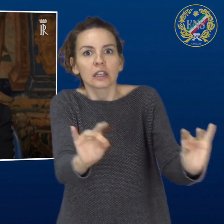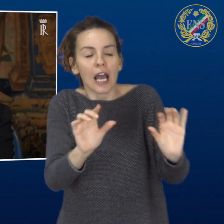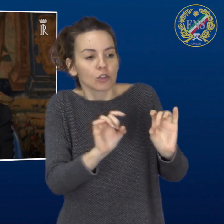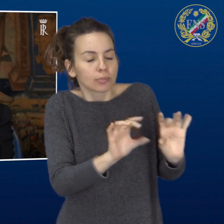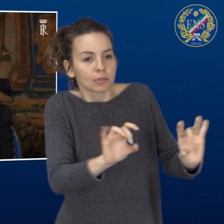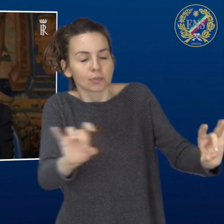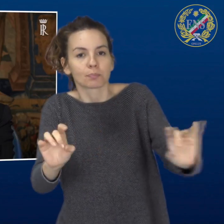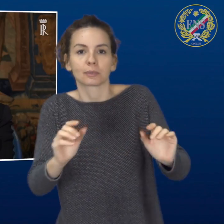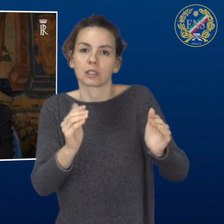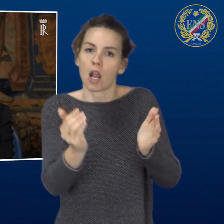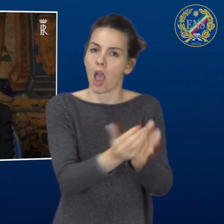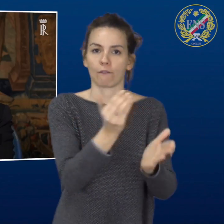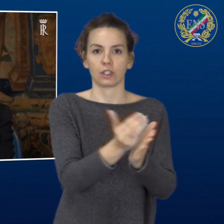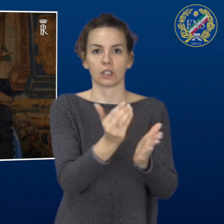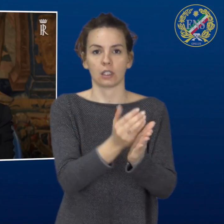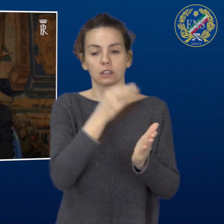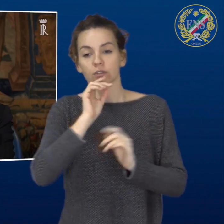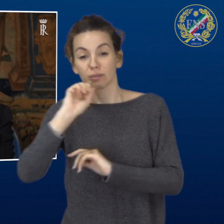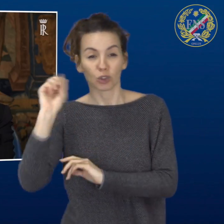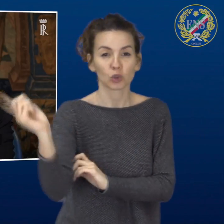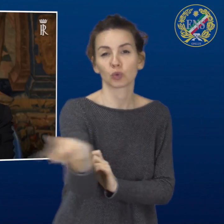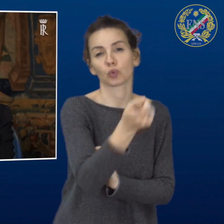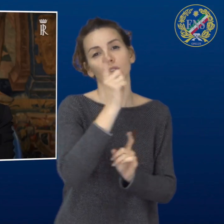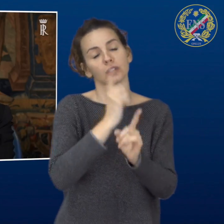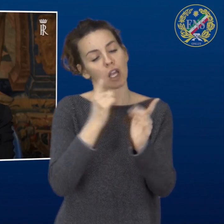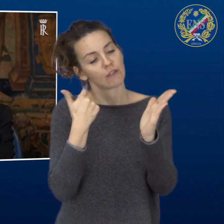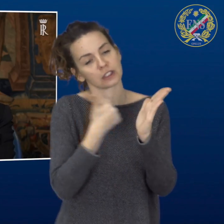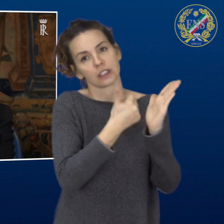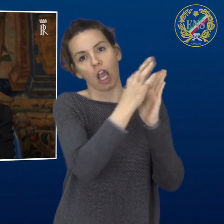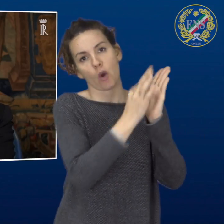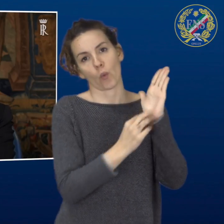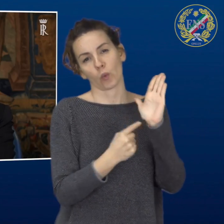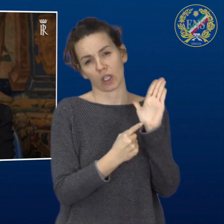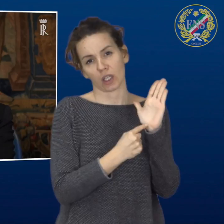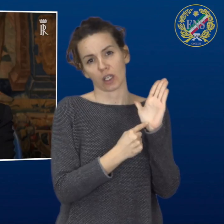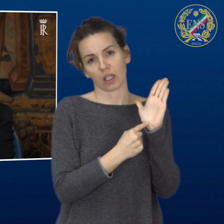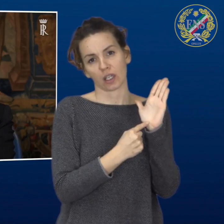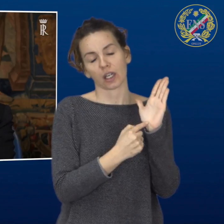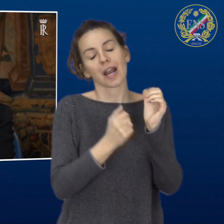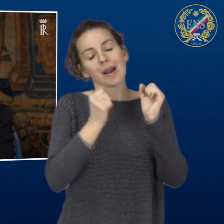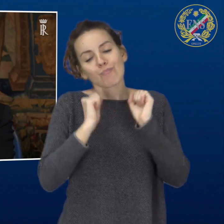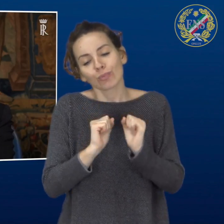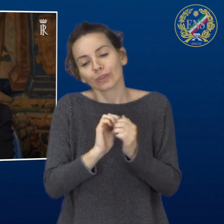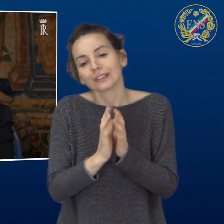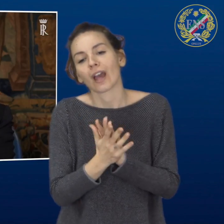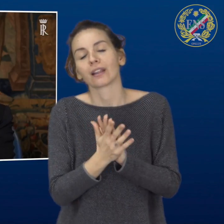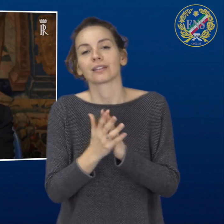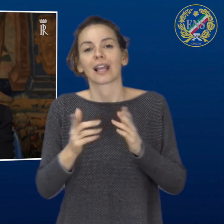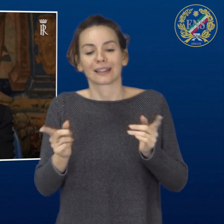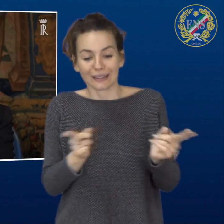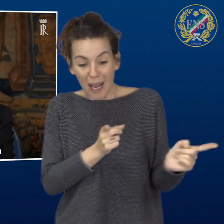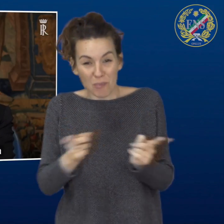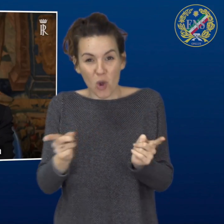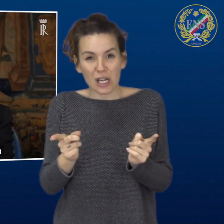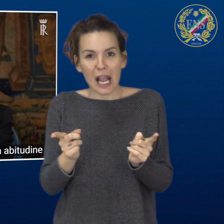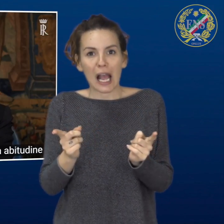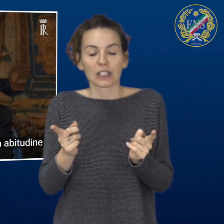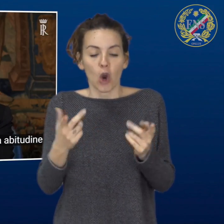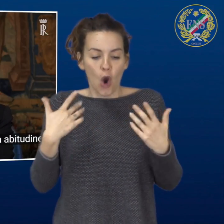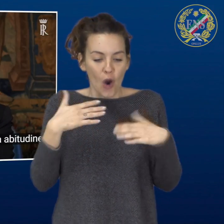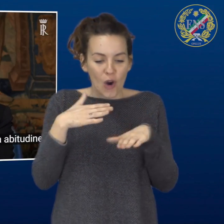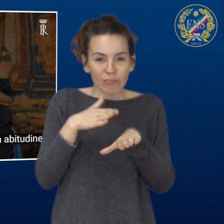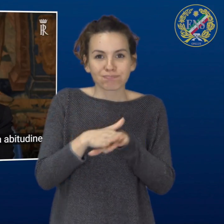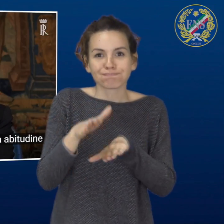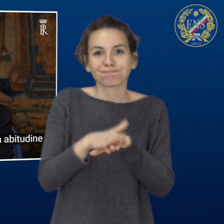invitare tutti a osservare attentamente queste indicazioni, anche se possono modificare temporaneamente qualche nostra